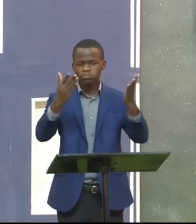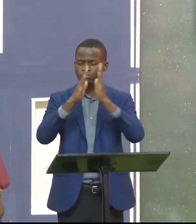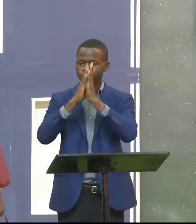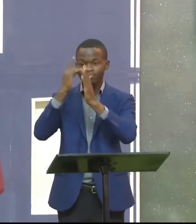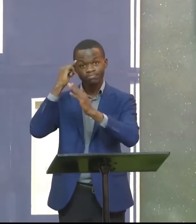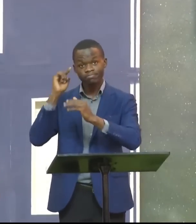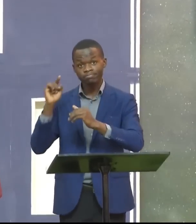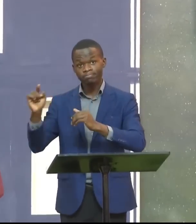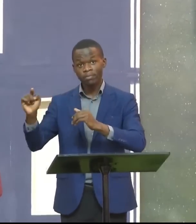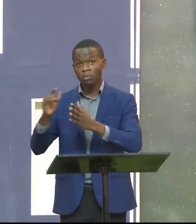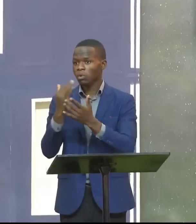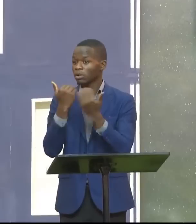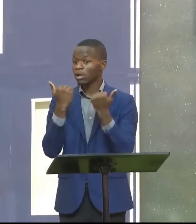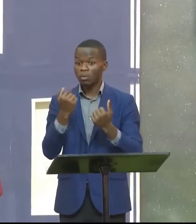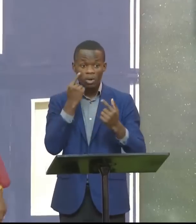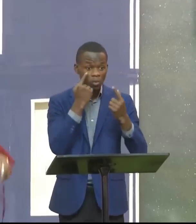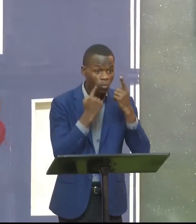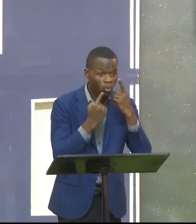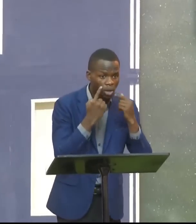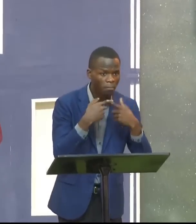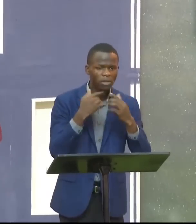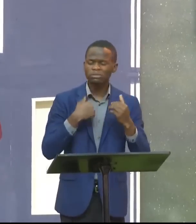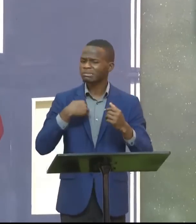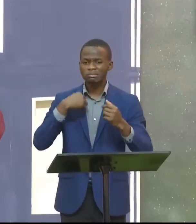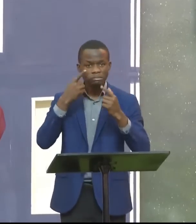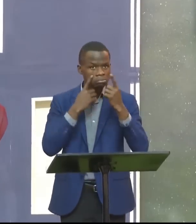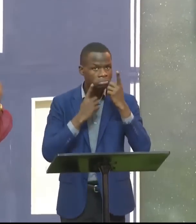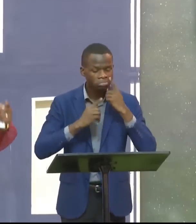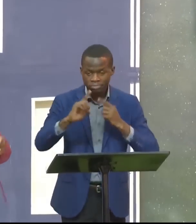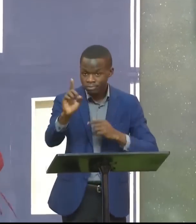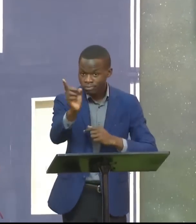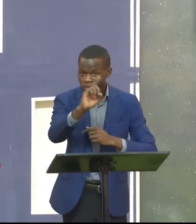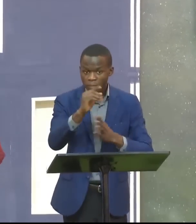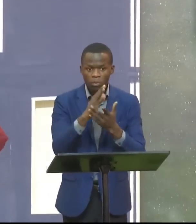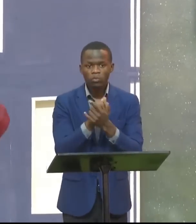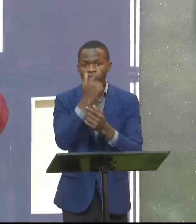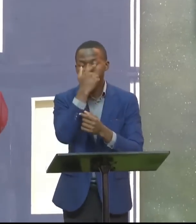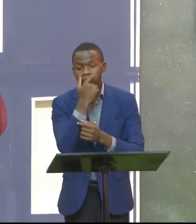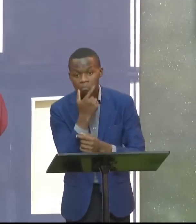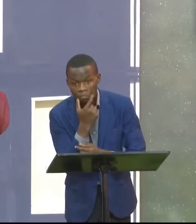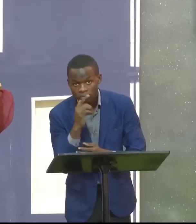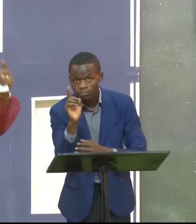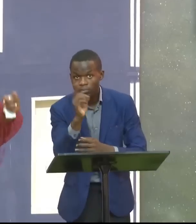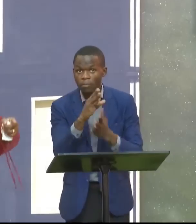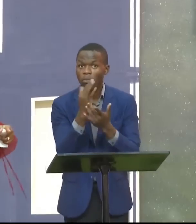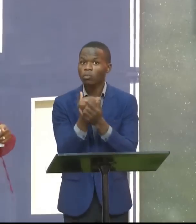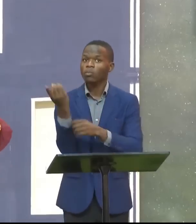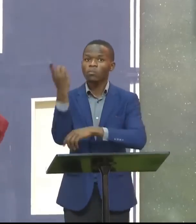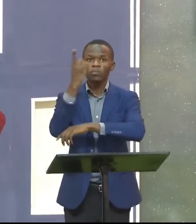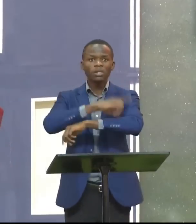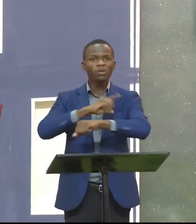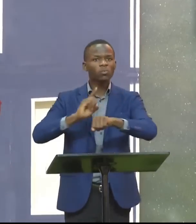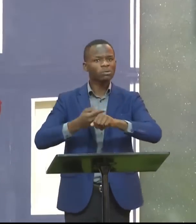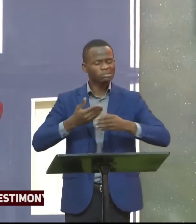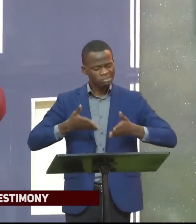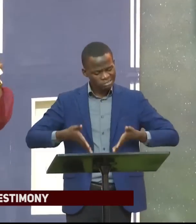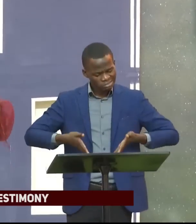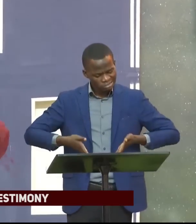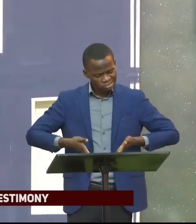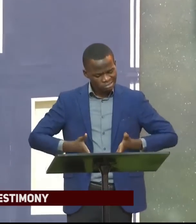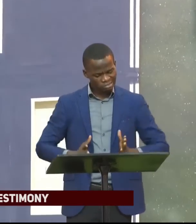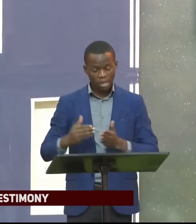abansabidde. Nyinza okuba nga nkaaba naye sikaaba nti oba nnyina ennaku. Olunaku lwe nazaala Samwiri ennaku